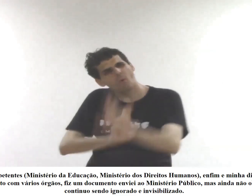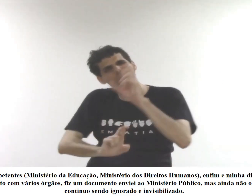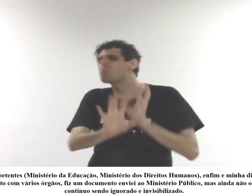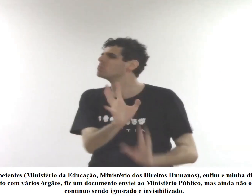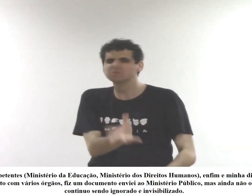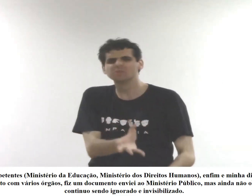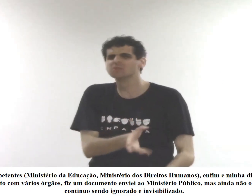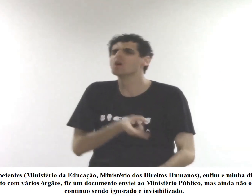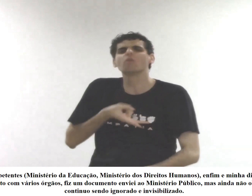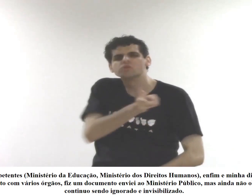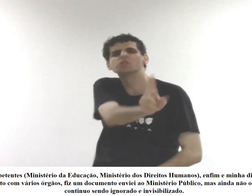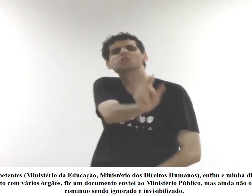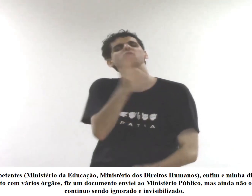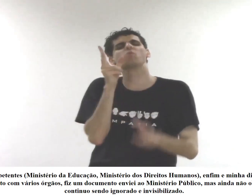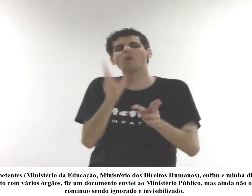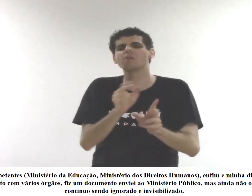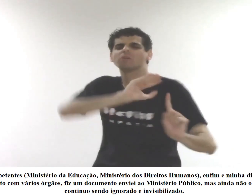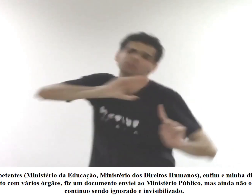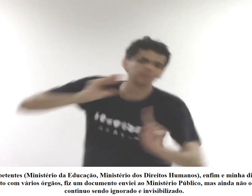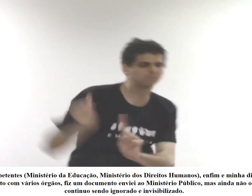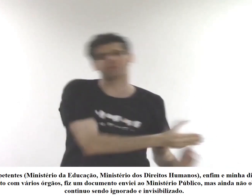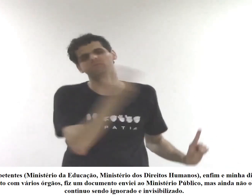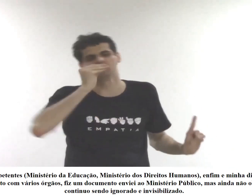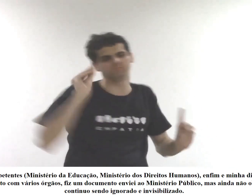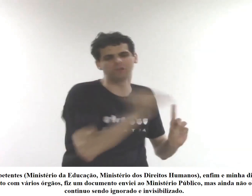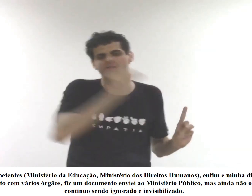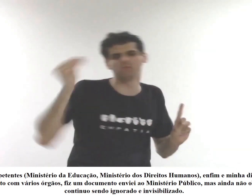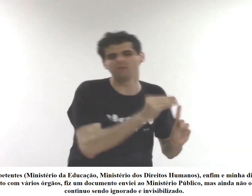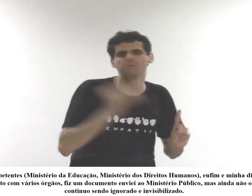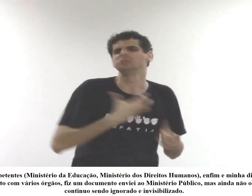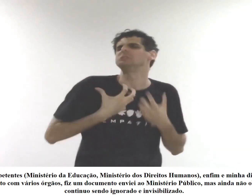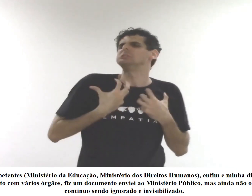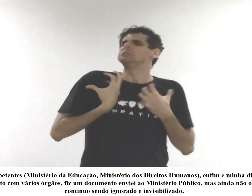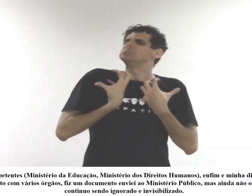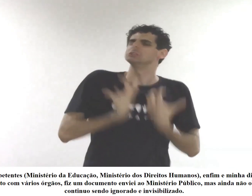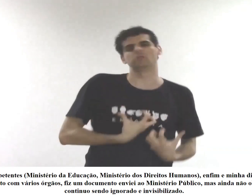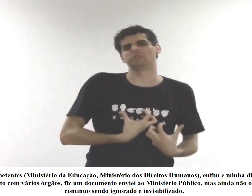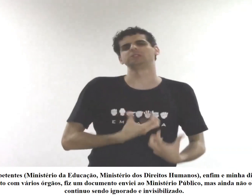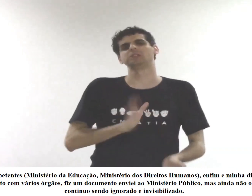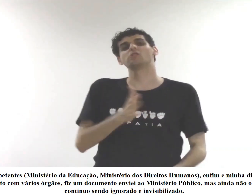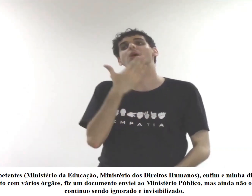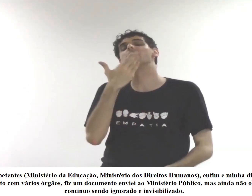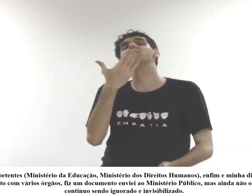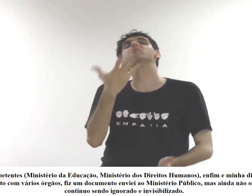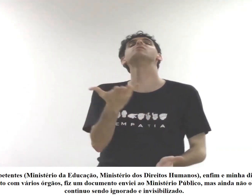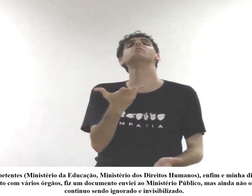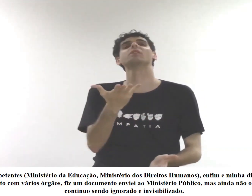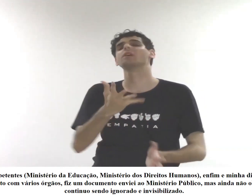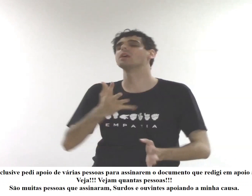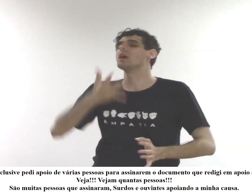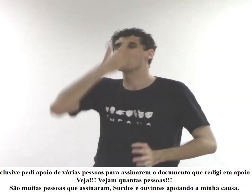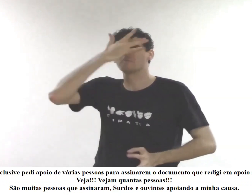ainda não obtive resposta. E eu continuo sendo ignorado e invisibilizado. Eu já pedi,